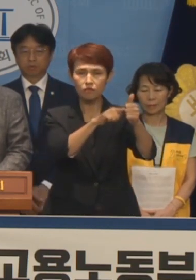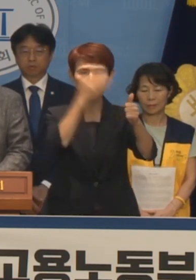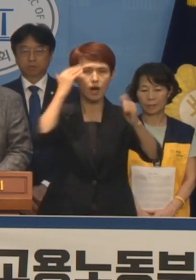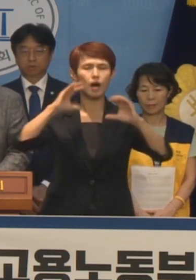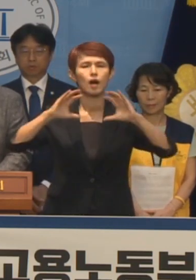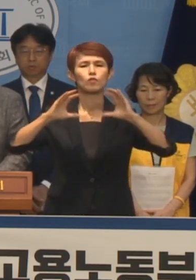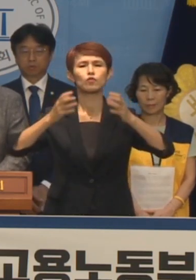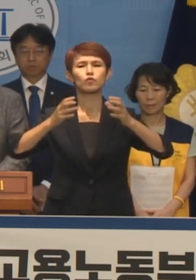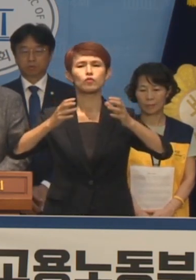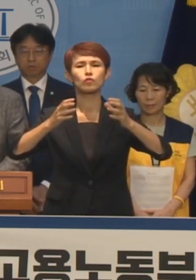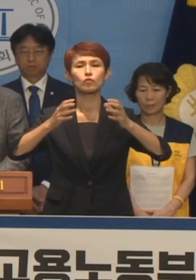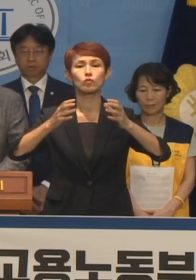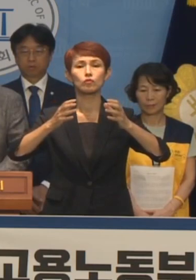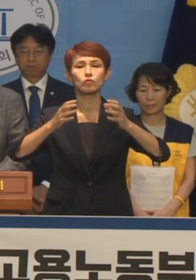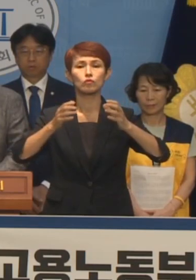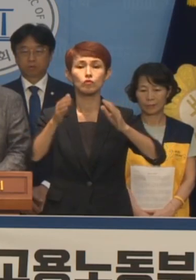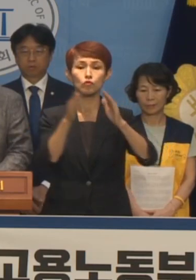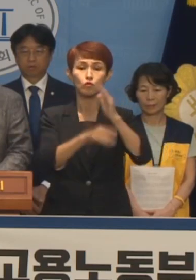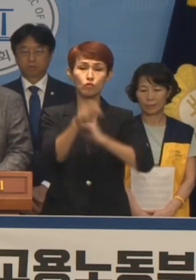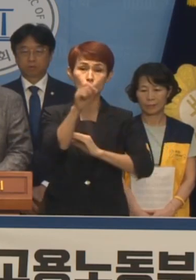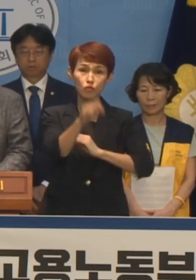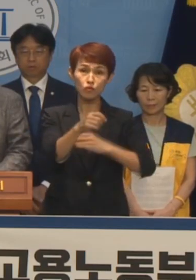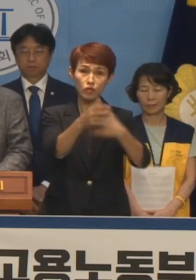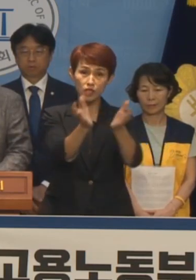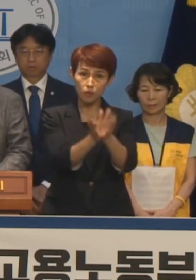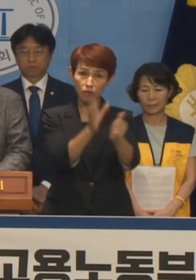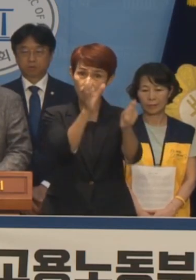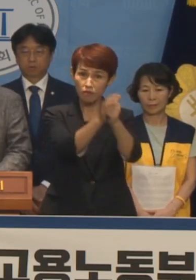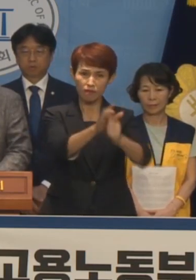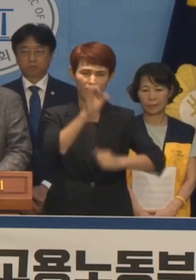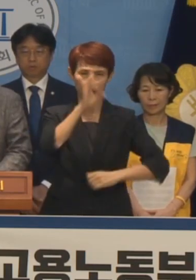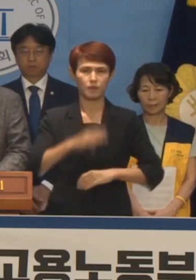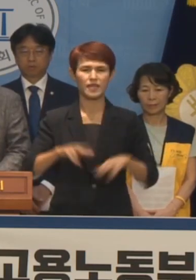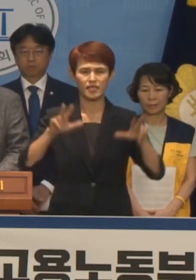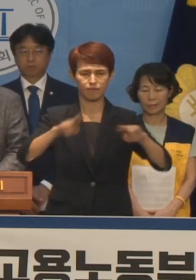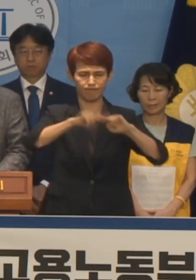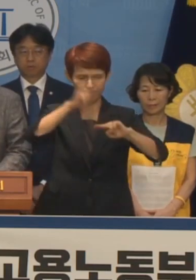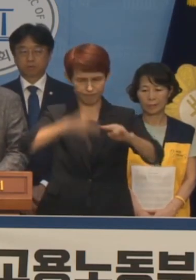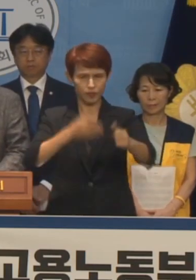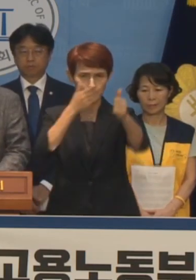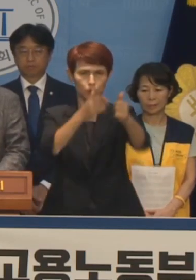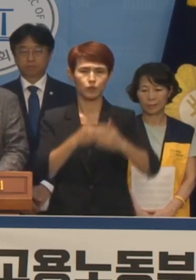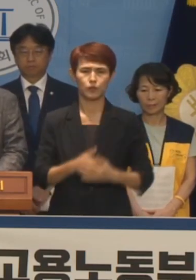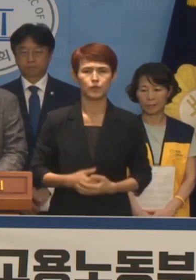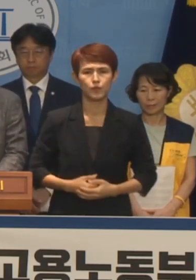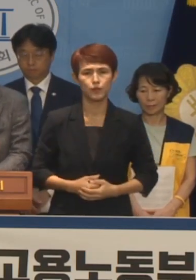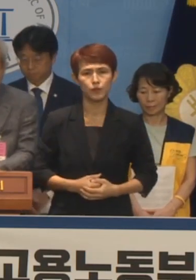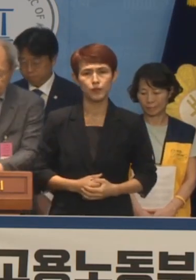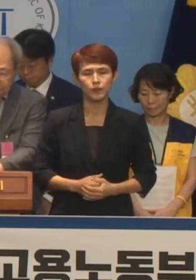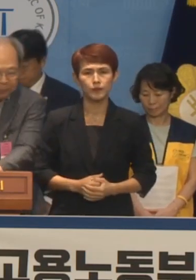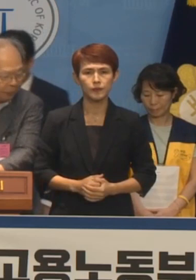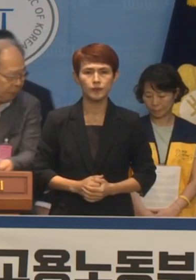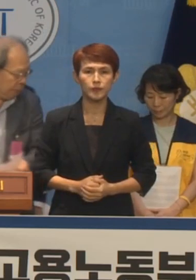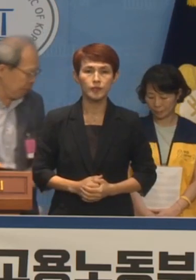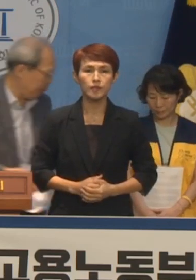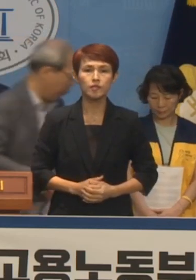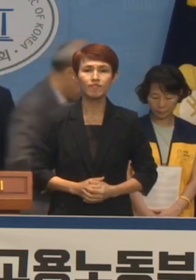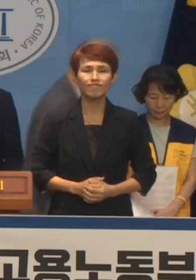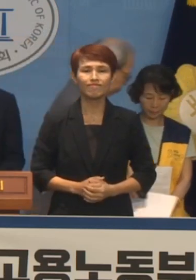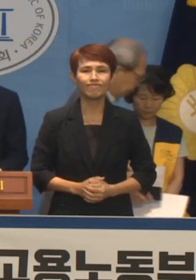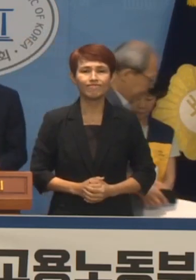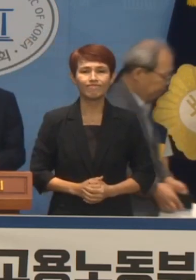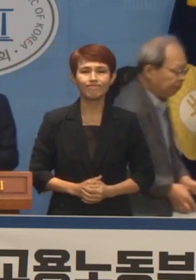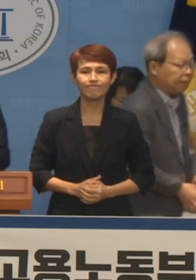대한민국 국무위원이 될 자격이 없습니다. 당장 사퇴하십시오. 그게 국민의 명령입니다. 고맙습니다.